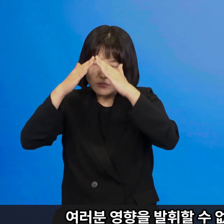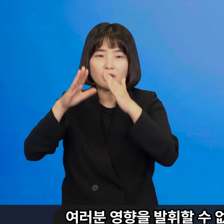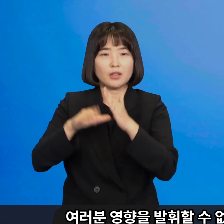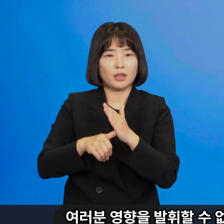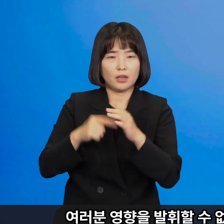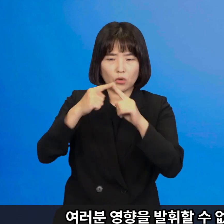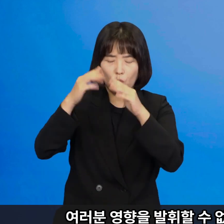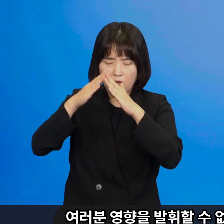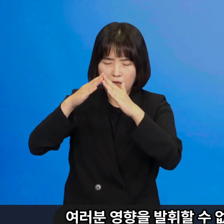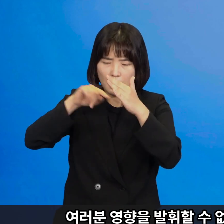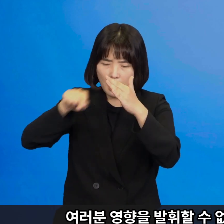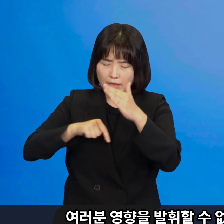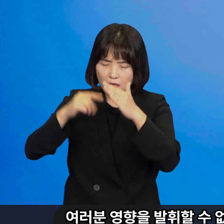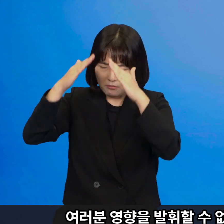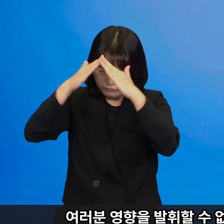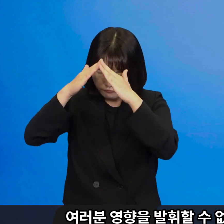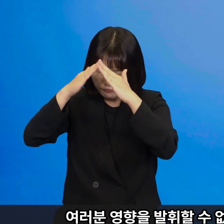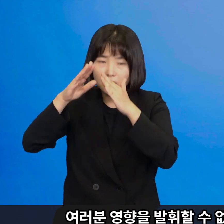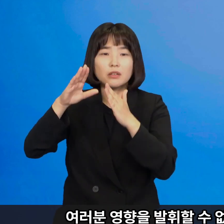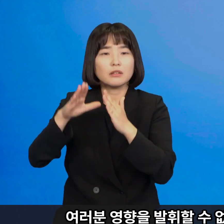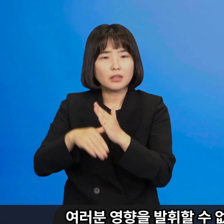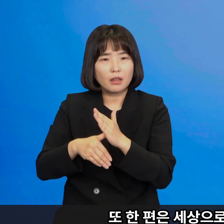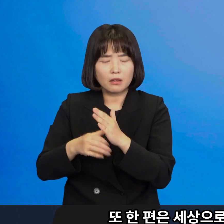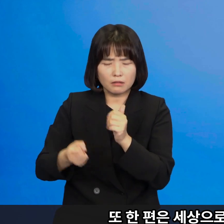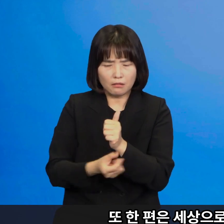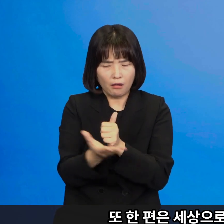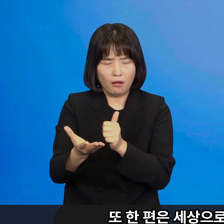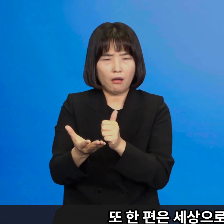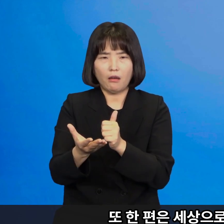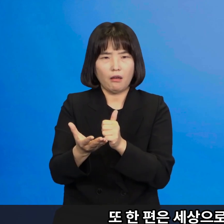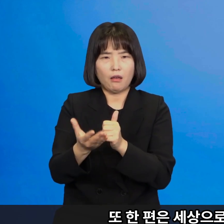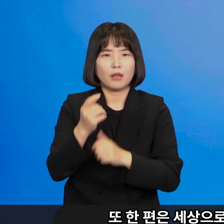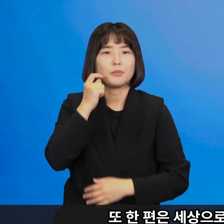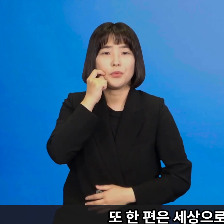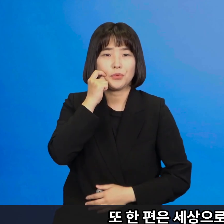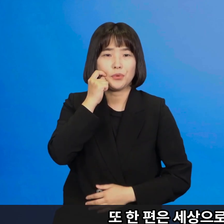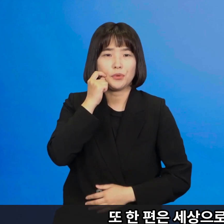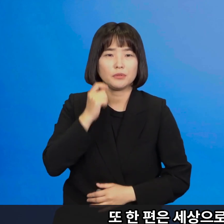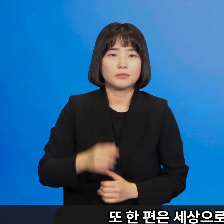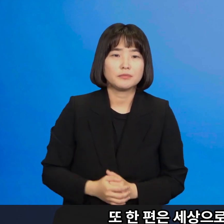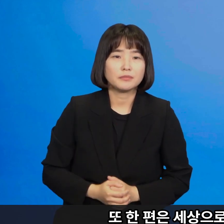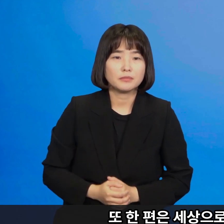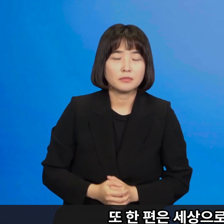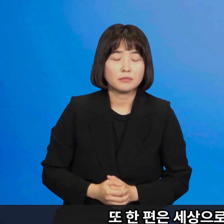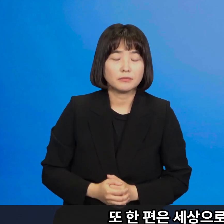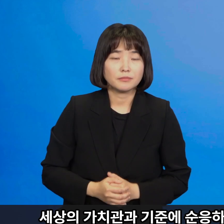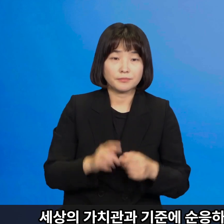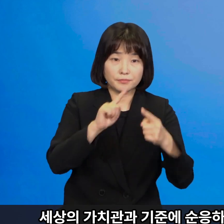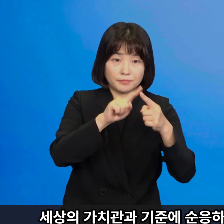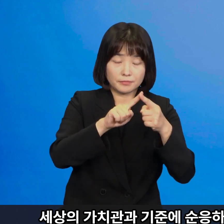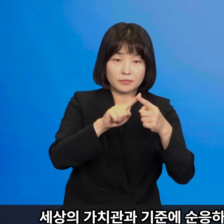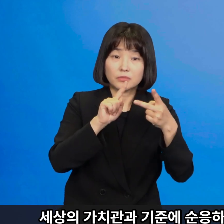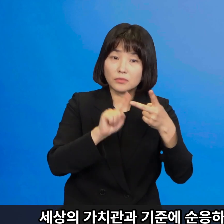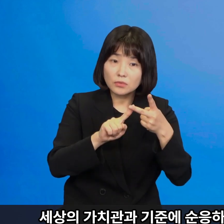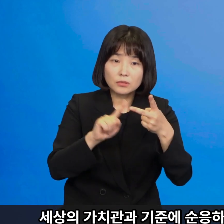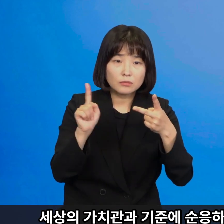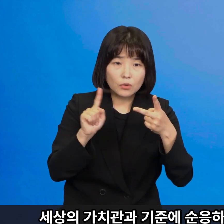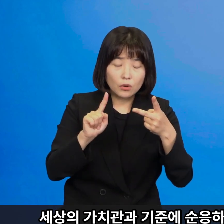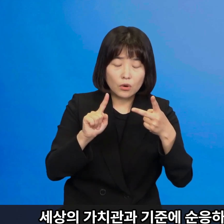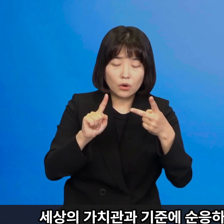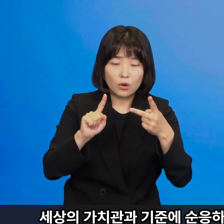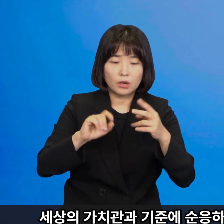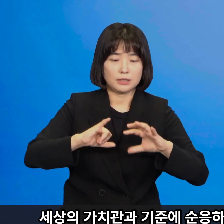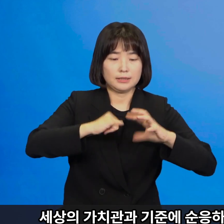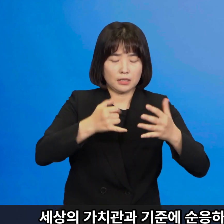경우에는요, 여러분, 영향을 발휘할 수가 없는 겁니다. 이게 한편이 있고, 또 한편은 세상으로 들어가긴 들어가는데 세상의 가치관과